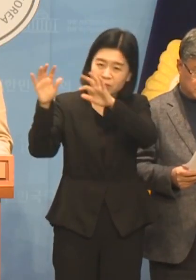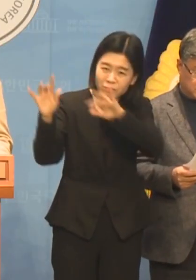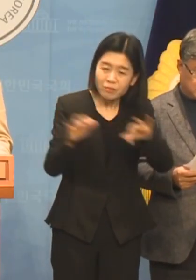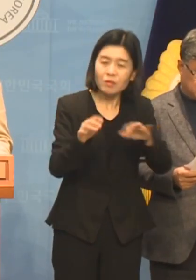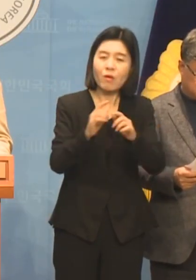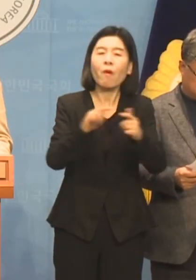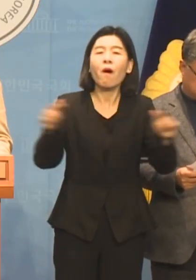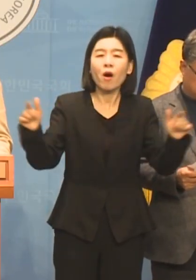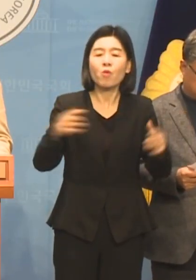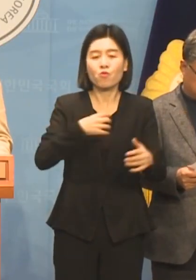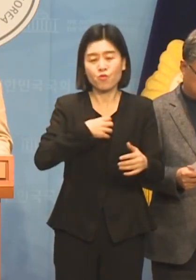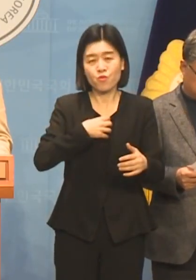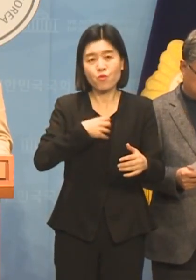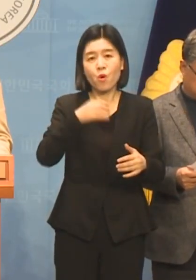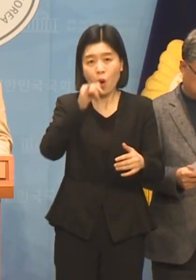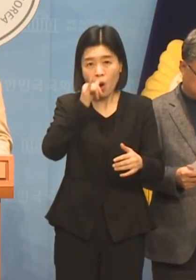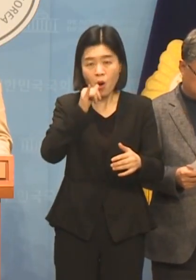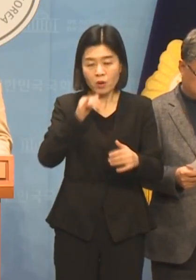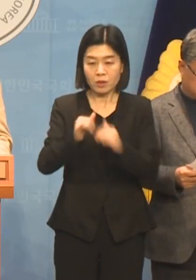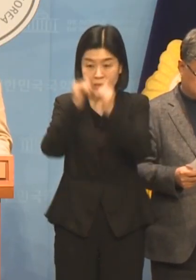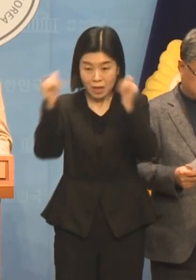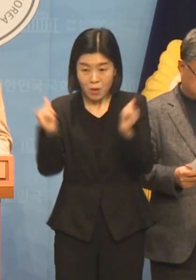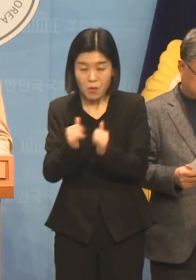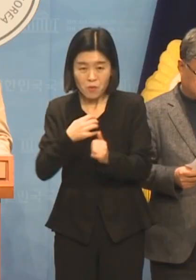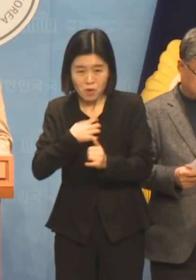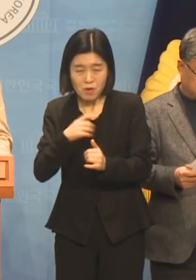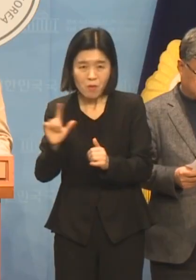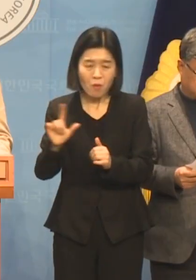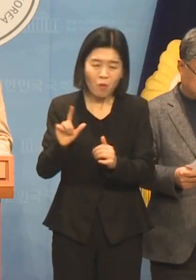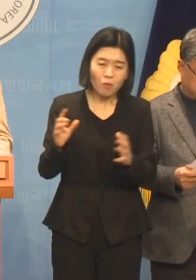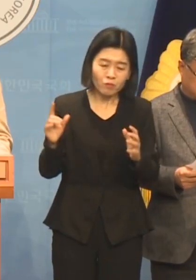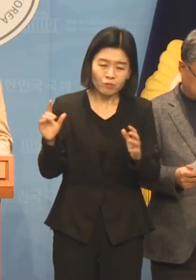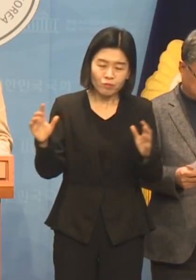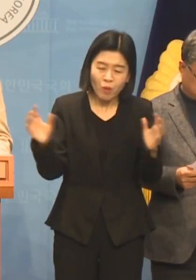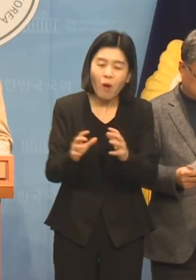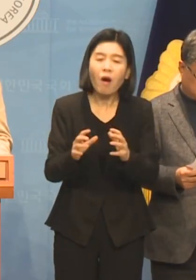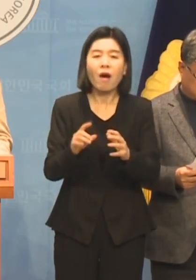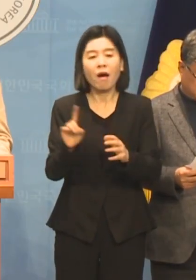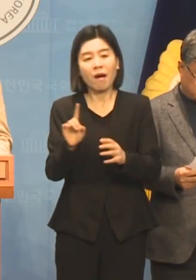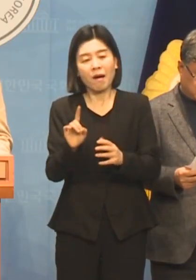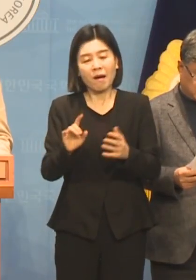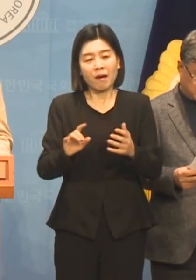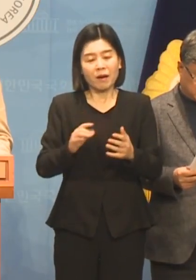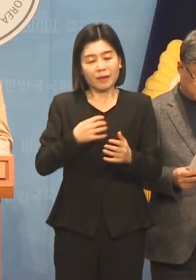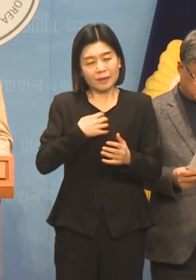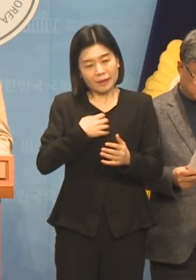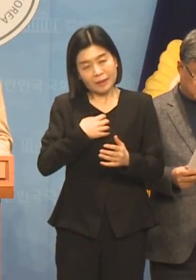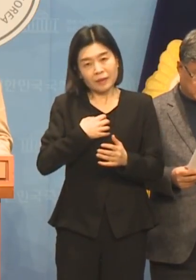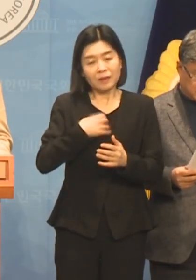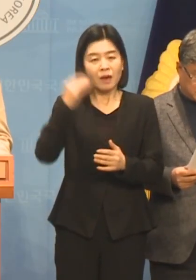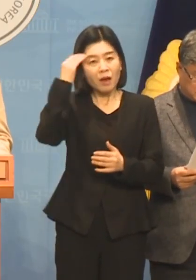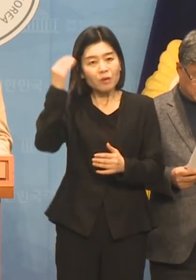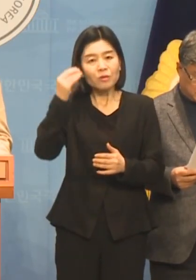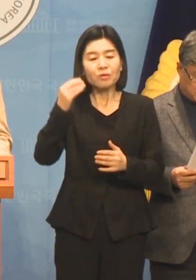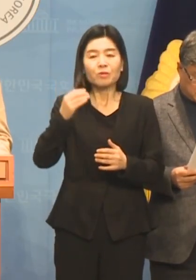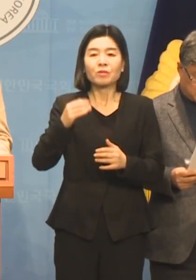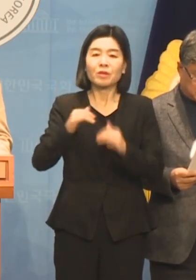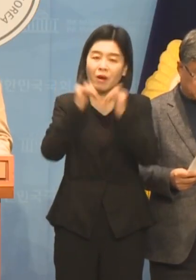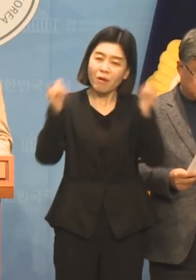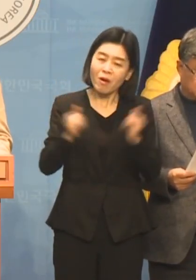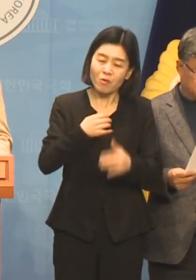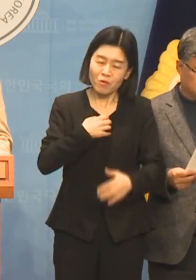사회가 가졌던 여러 위기 상황과 결합해서 어떻게 보면 대한민국이 감당하기 어려운 이제 위기들을 만들어낼